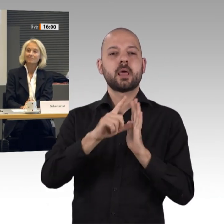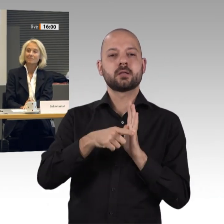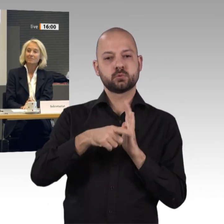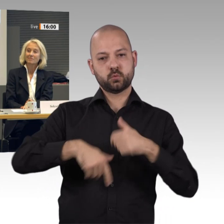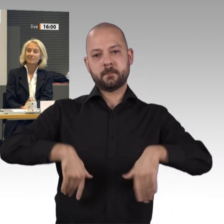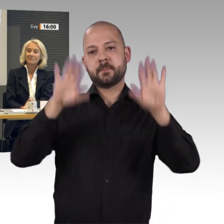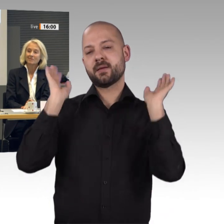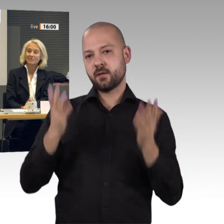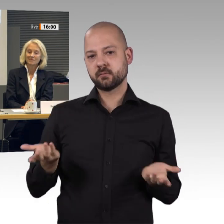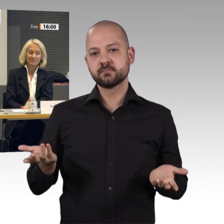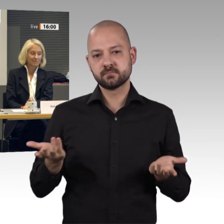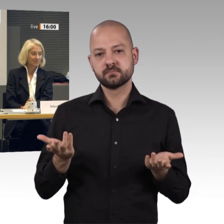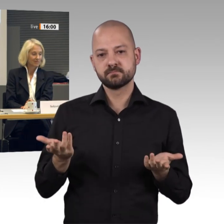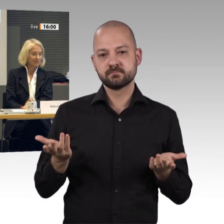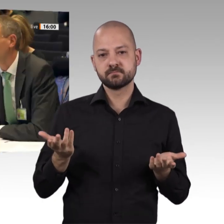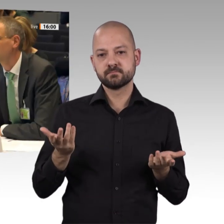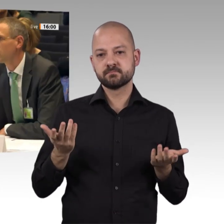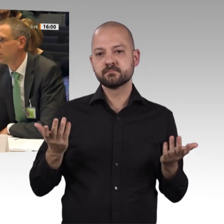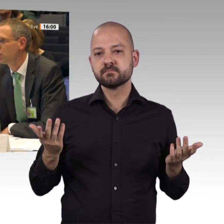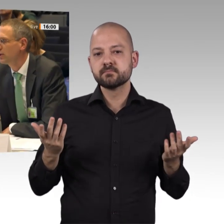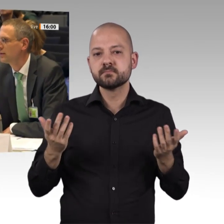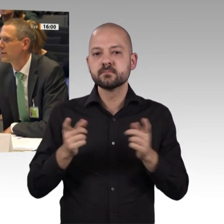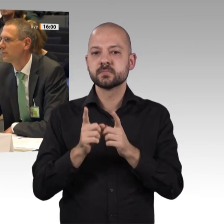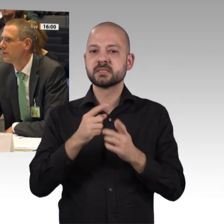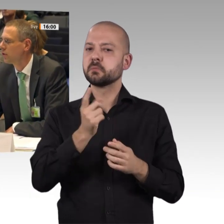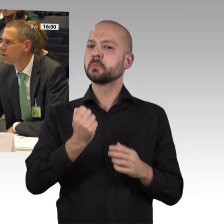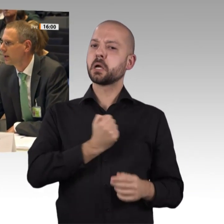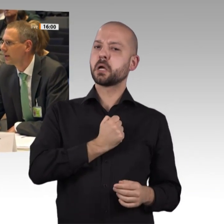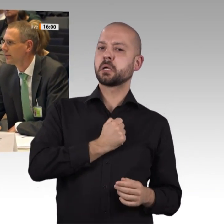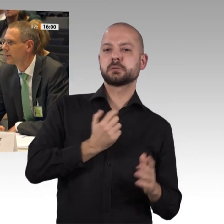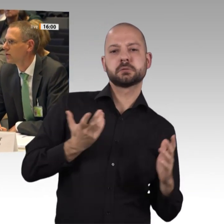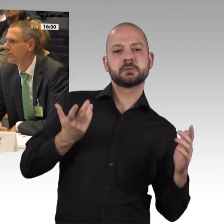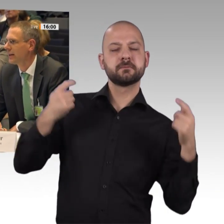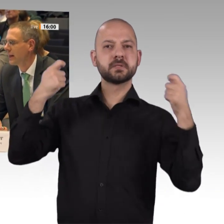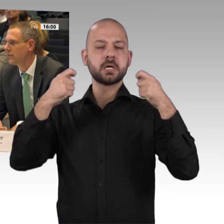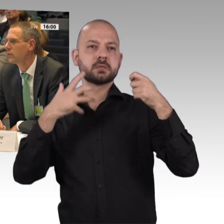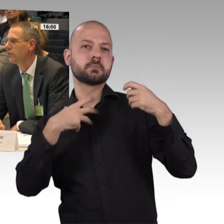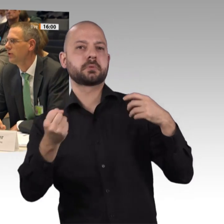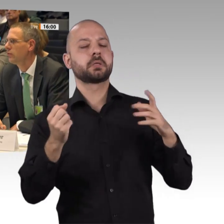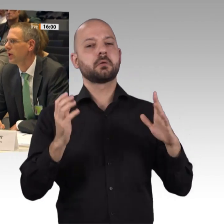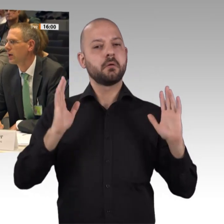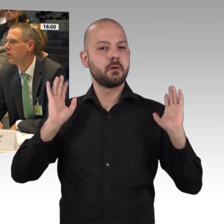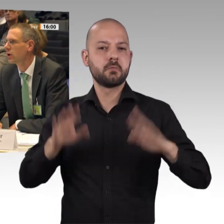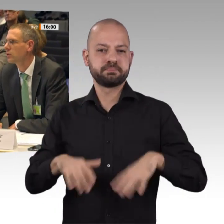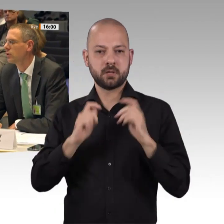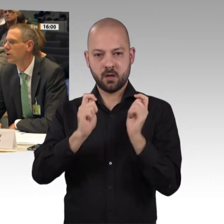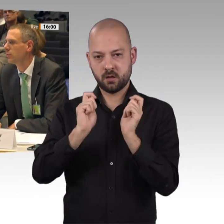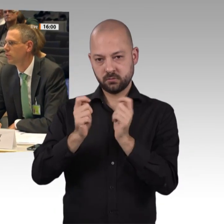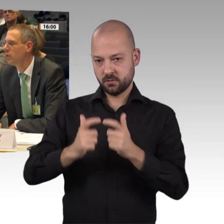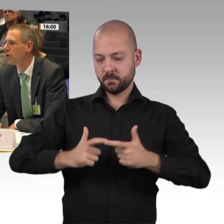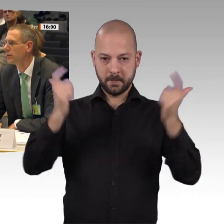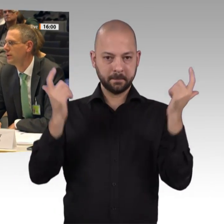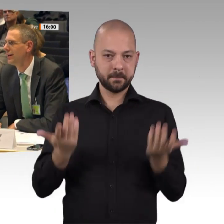zu der Frage der finanziellen Auswirkungen würde ich auch erst vorausschicken, dass wir als Deutscher Landkreistag auch das Entlastungsziel für die Angehörigen